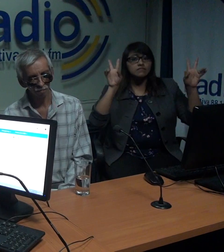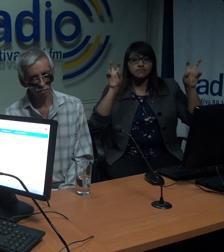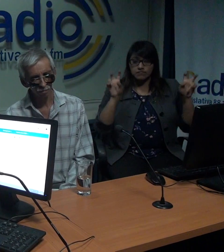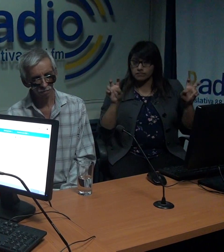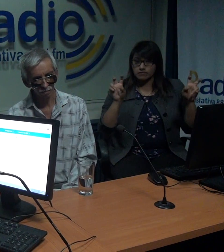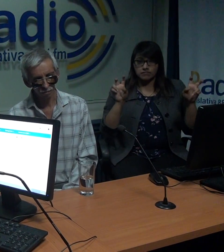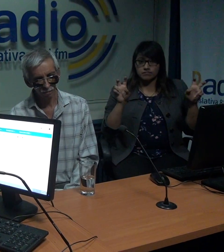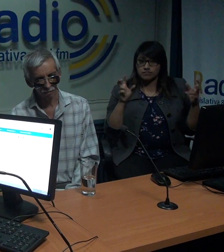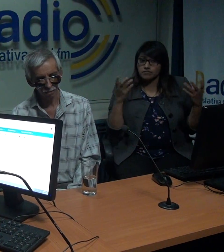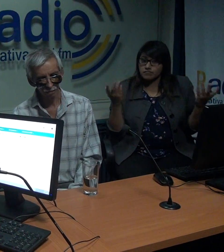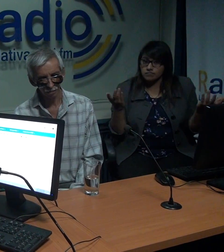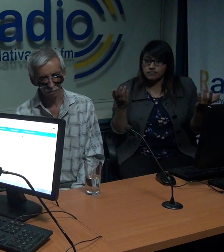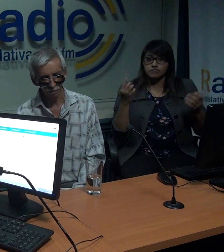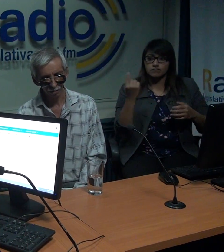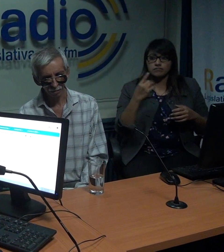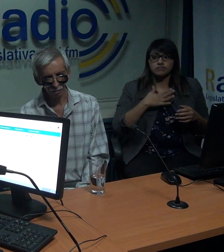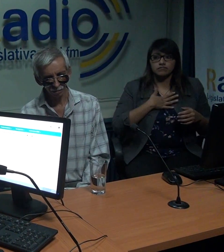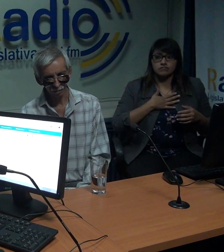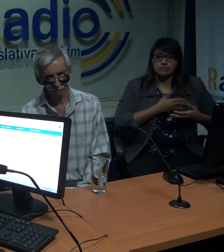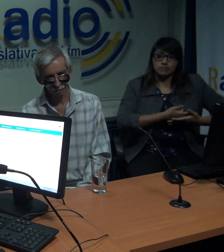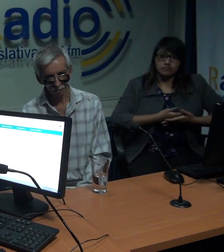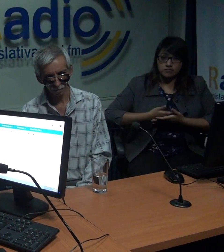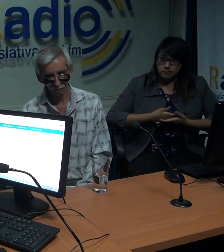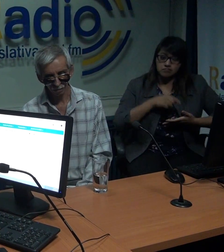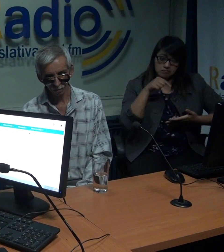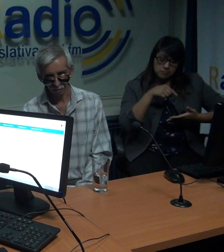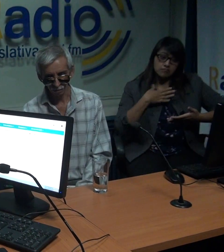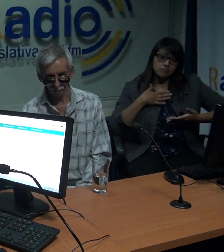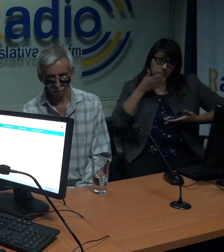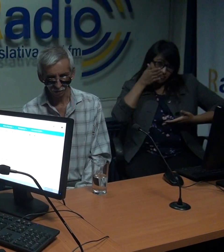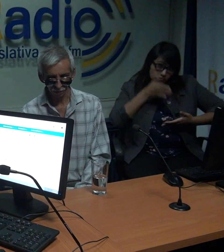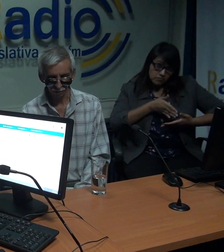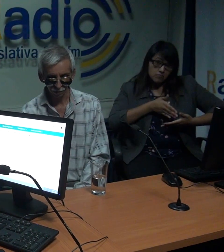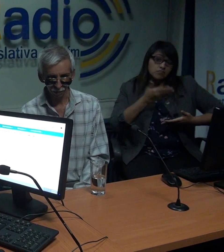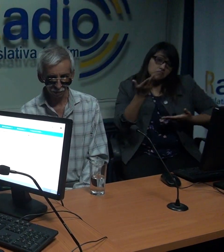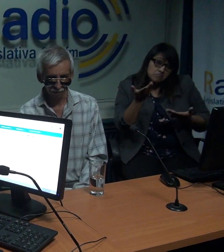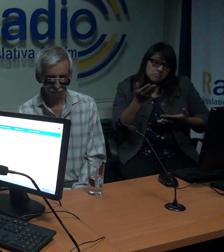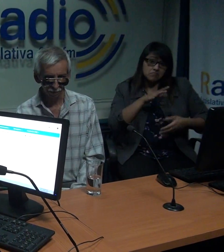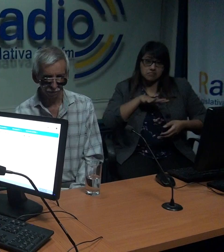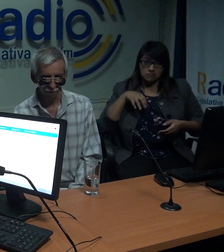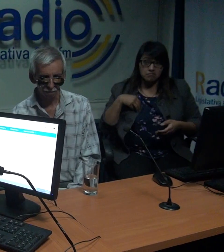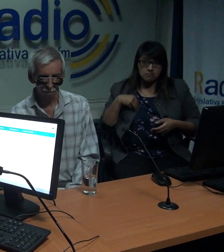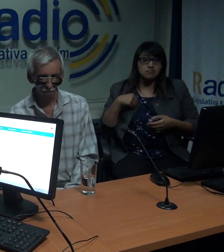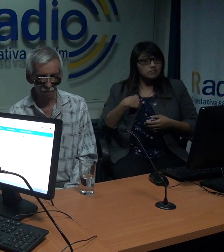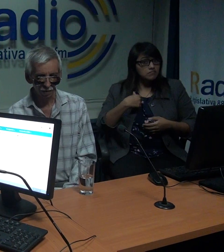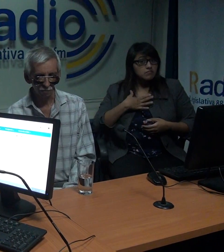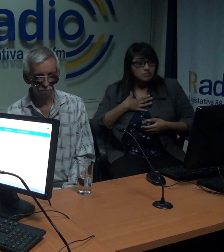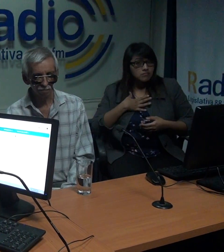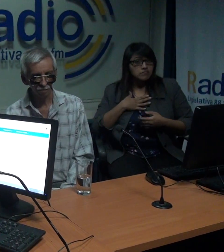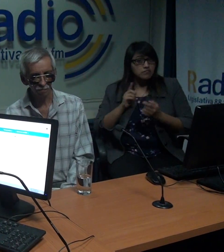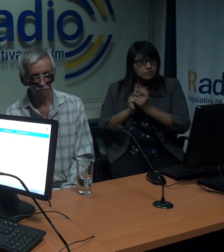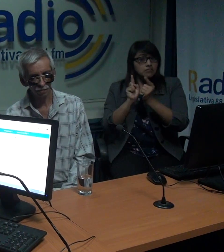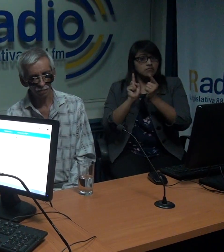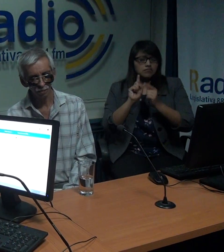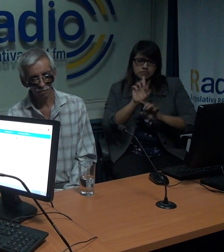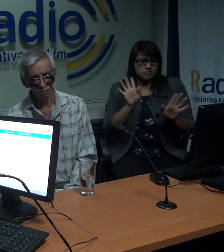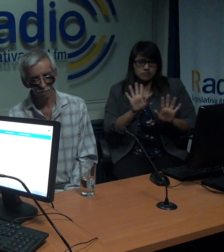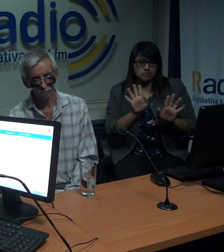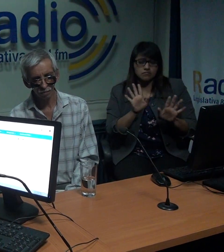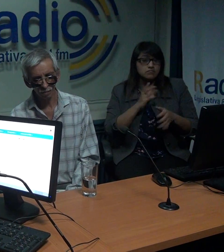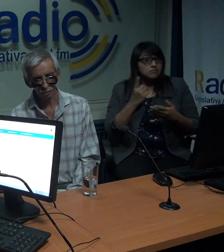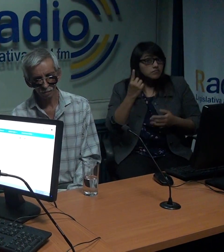temática, no necesariamente porque mi hijo es autista o porque tengo un familiar, sino más bien porque en algún momento yo